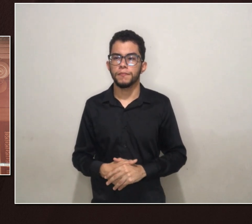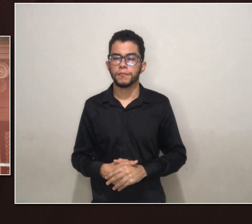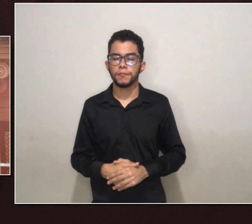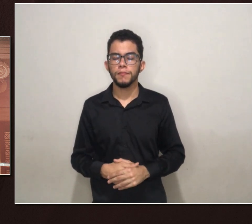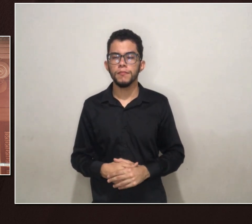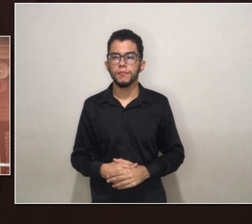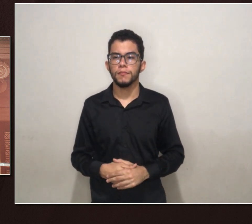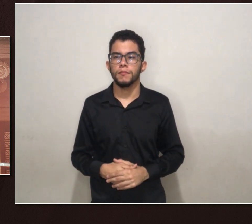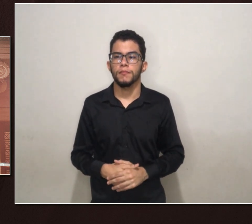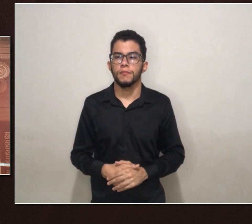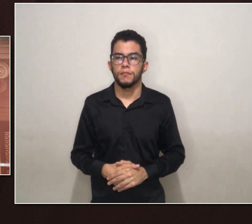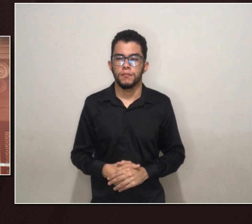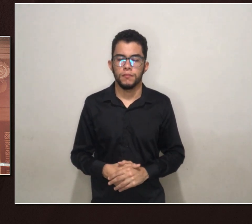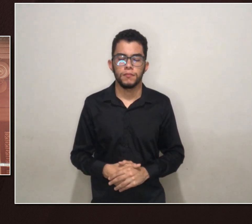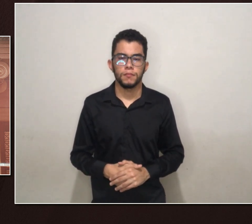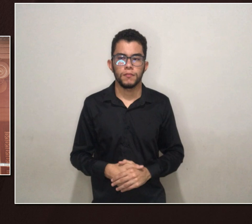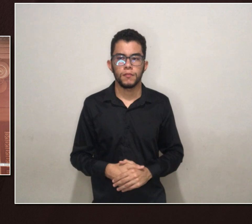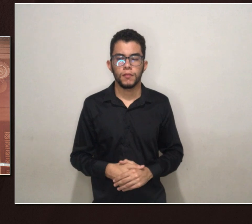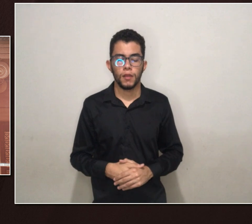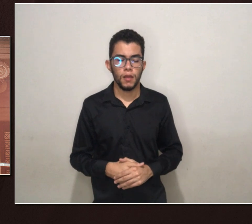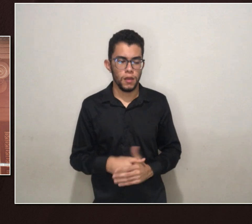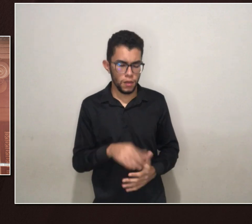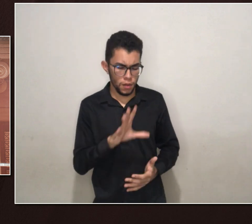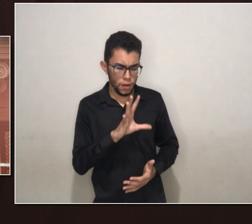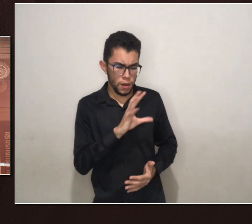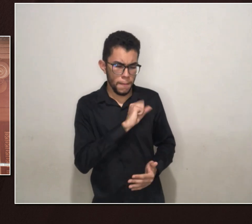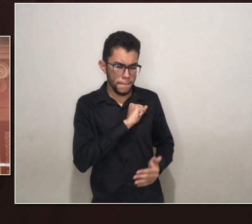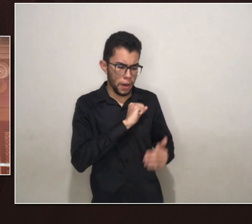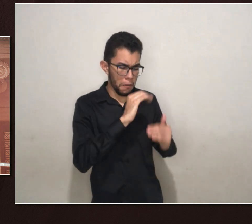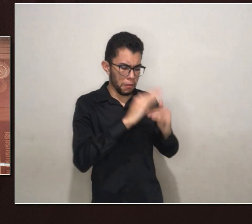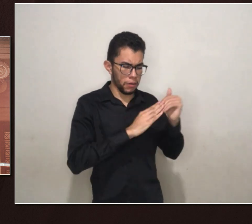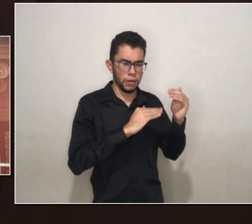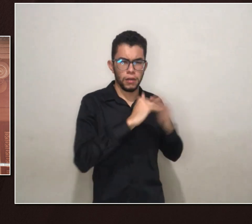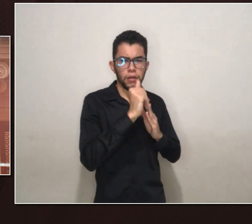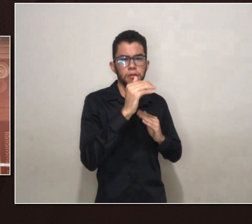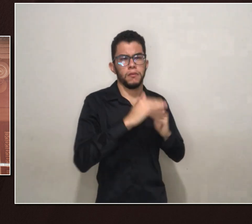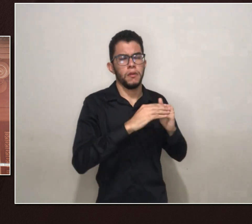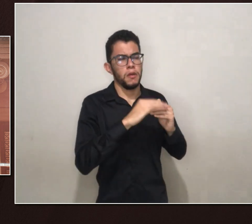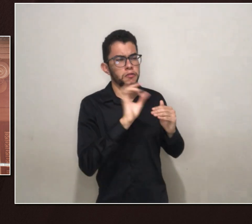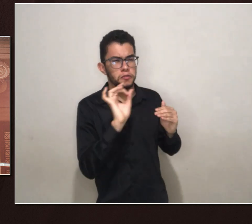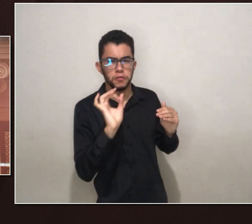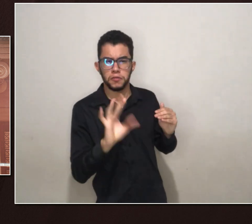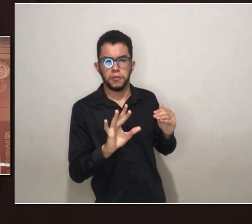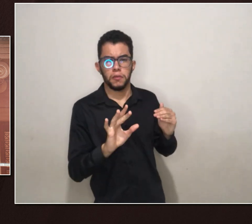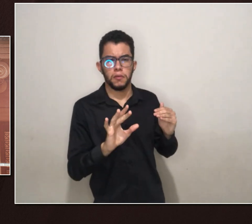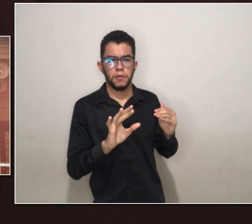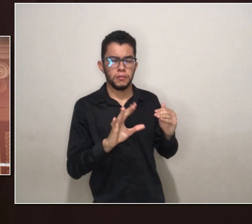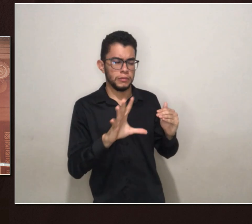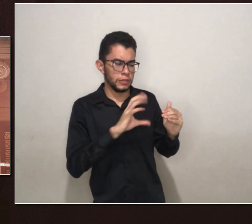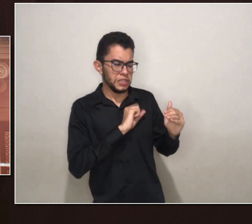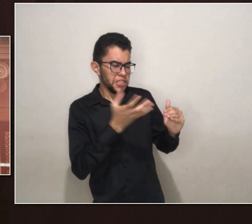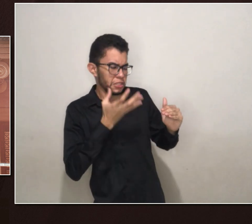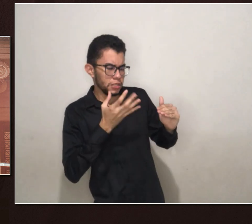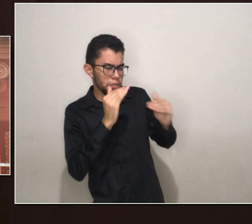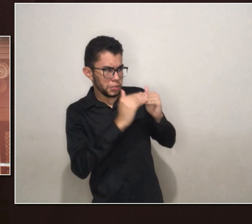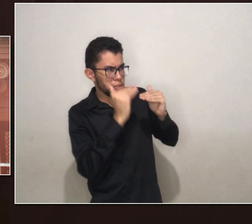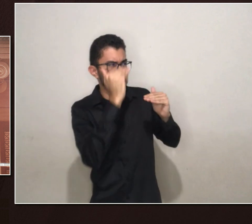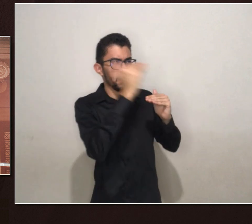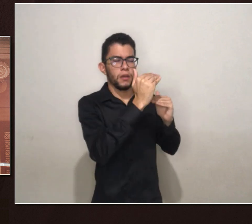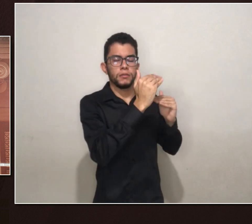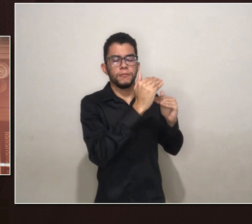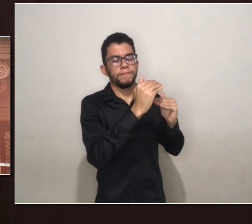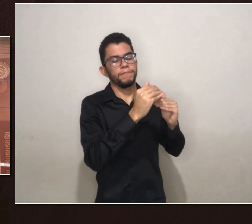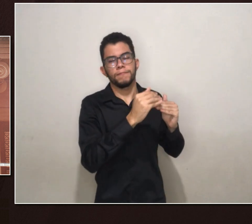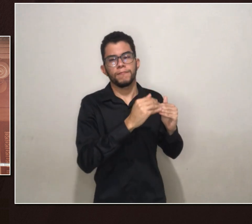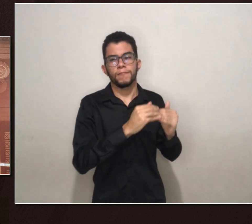do nicolaísmo, né, começar a se instalar, tá bom? Então, versículo 7, quem tem ouvidos, ouça o que o